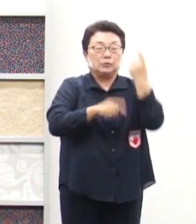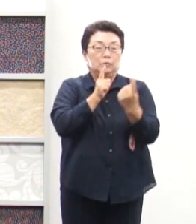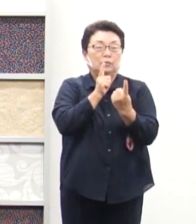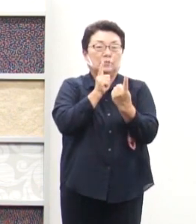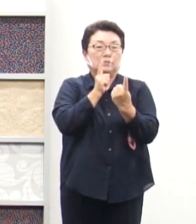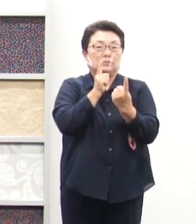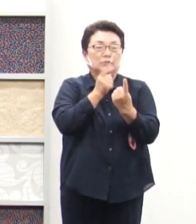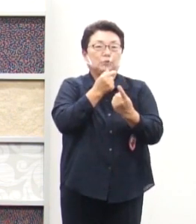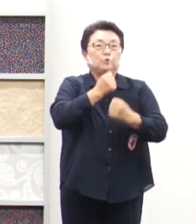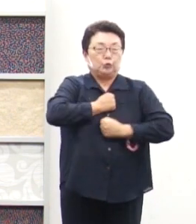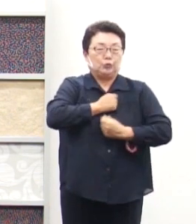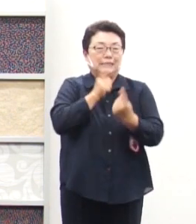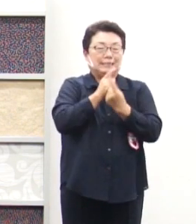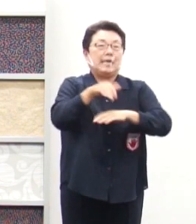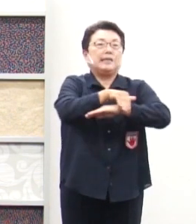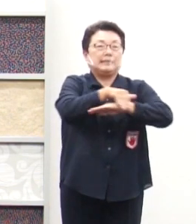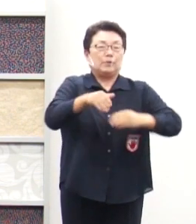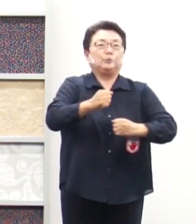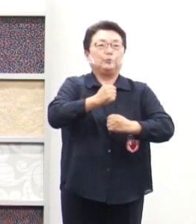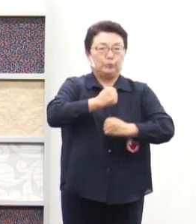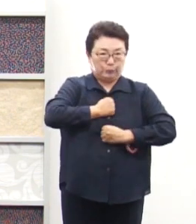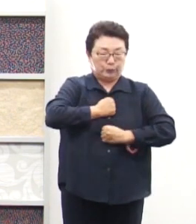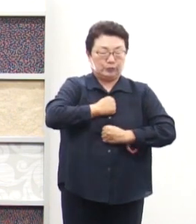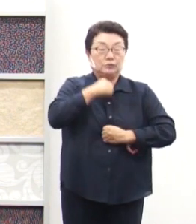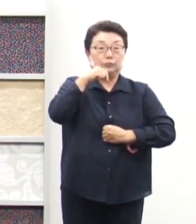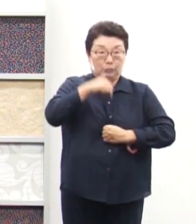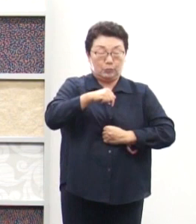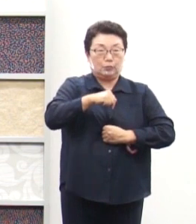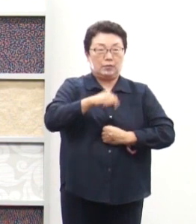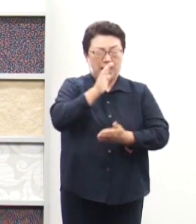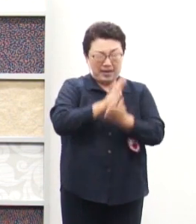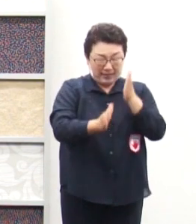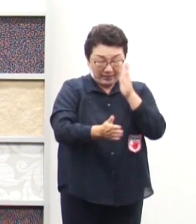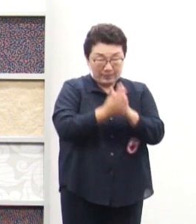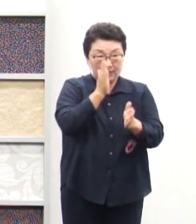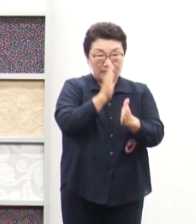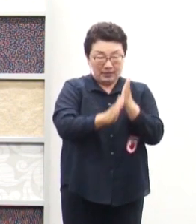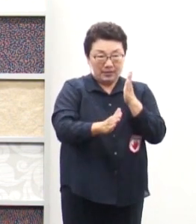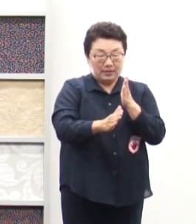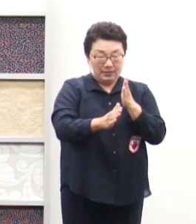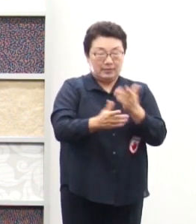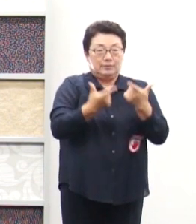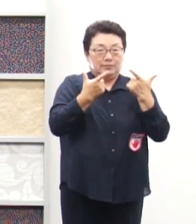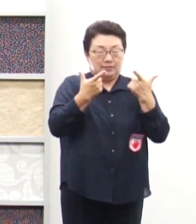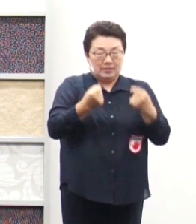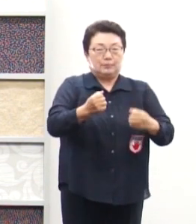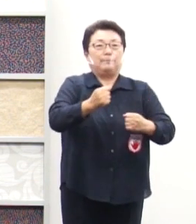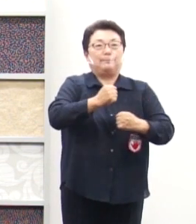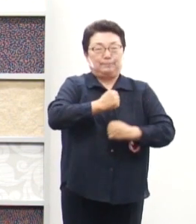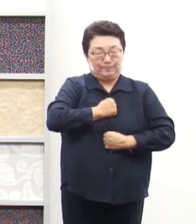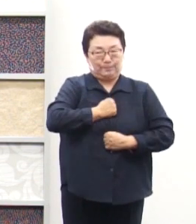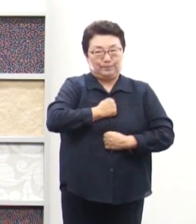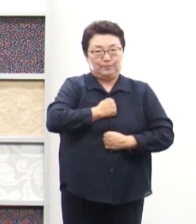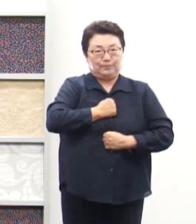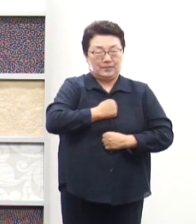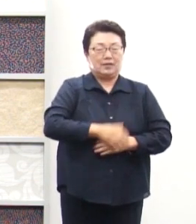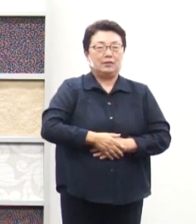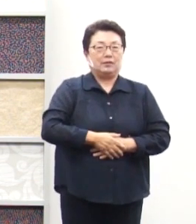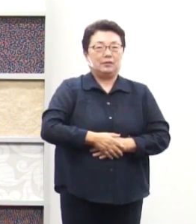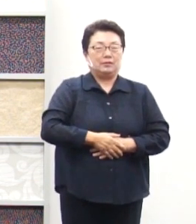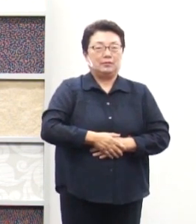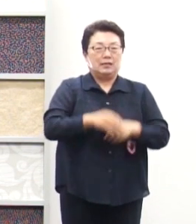染対策というものを再度 徹底をしていただいて、これ以